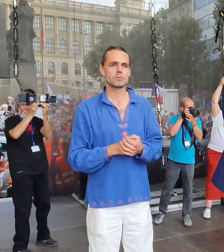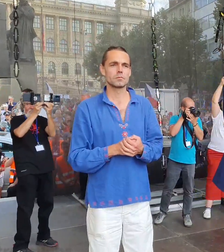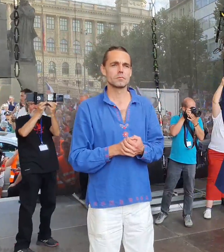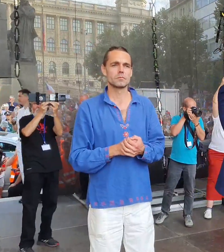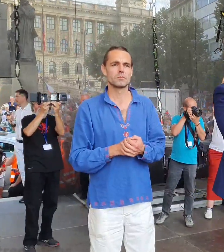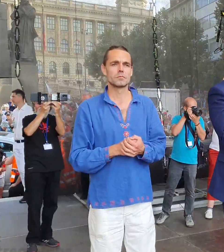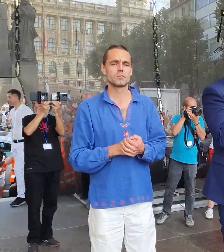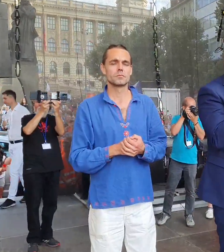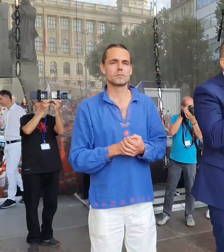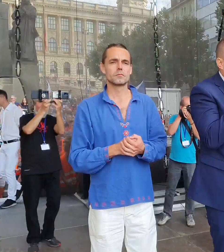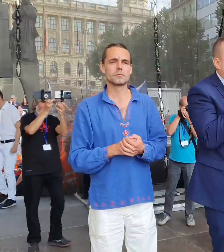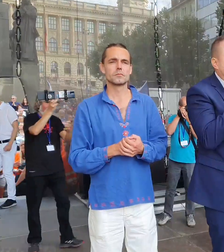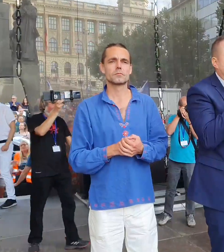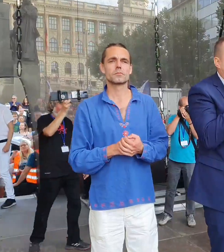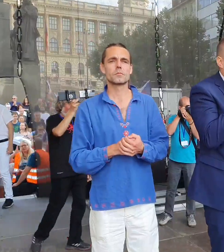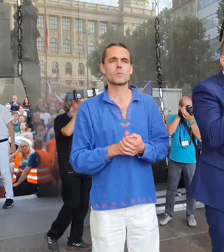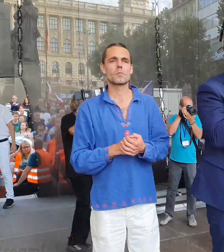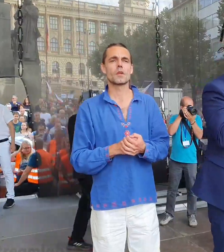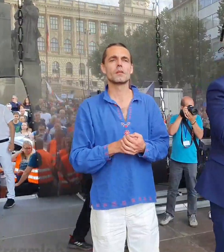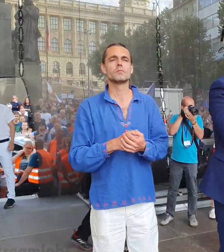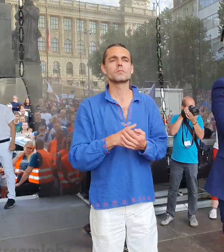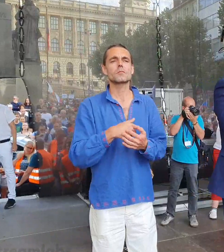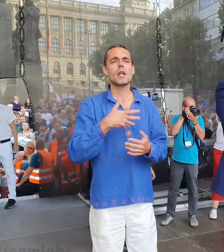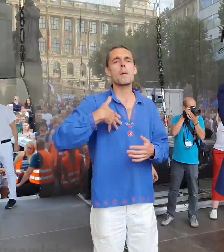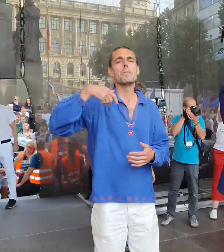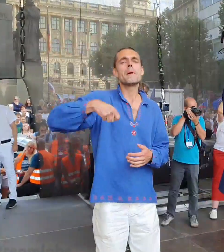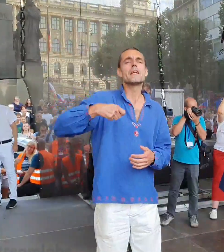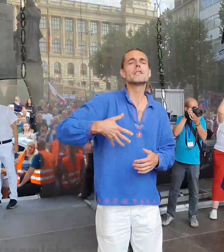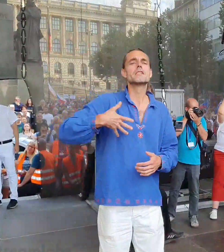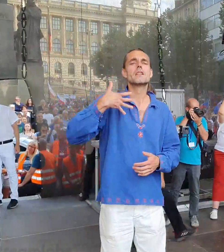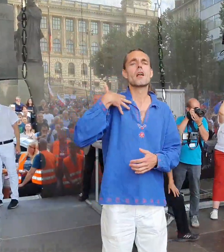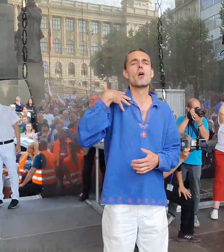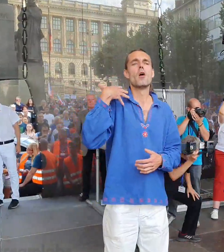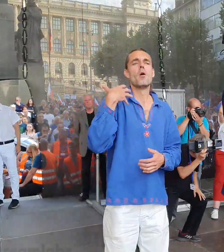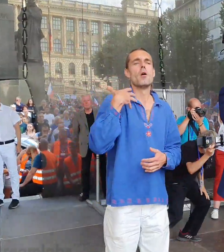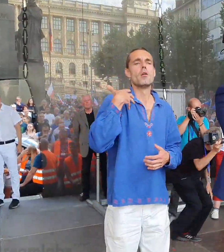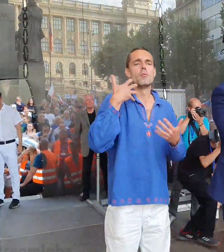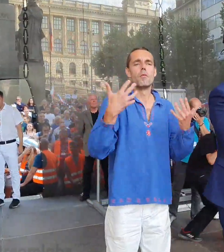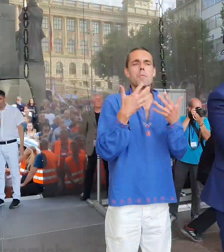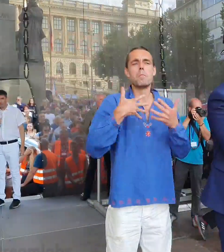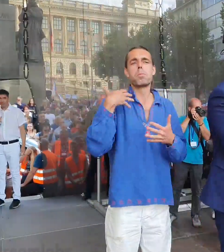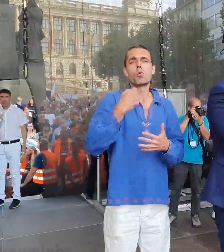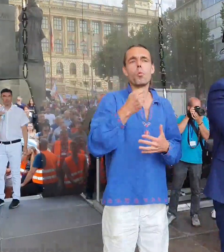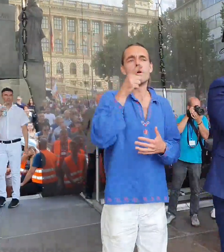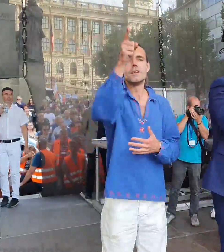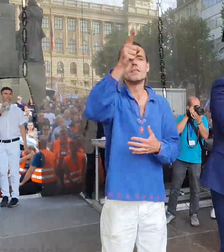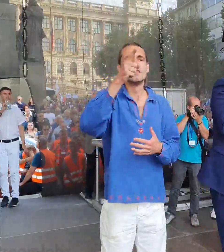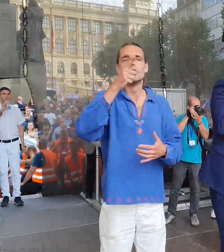Strašné, když máme ministra průmyslu, který si plete závěrnou a závětrnou elektrárnu.